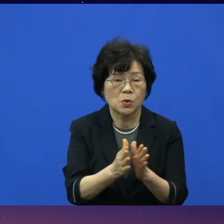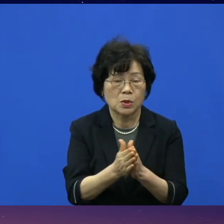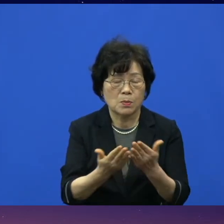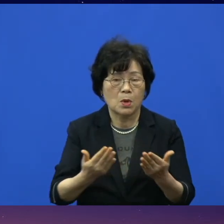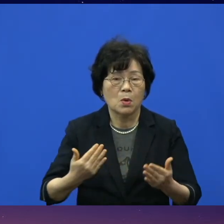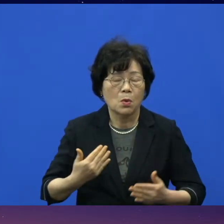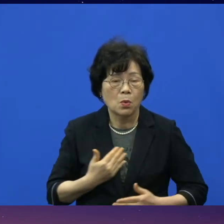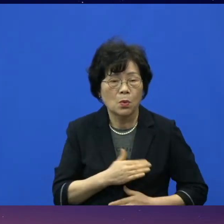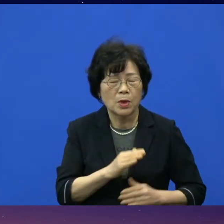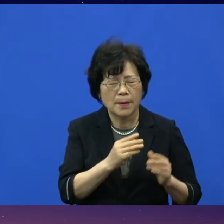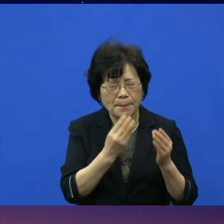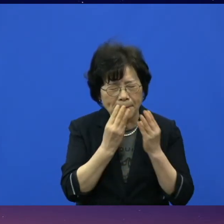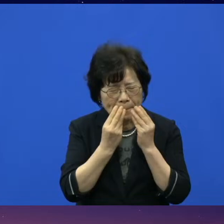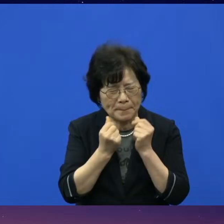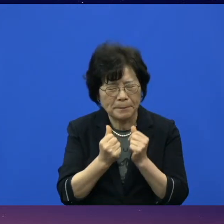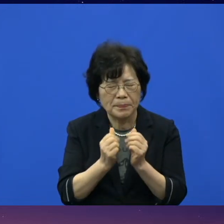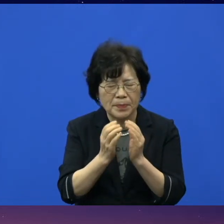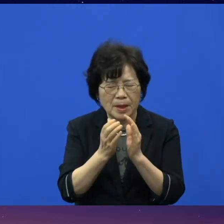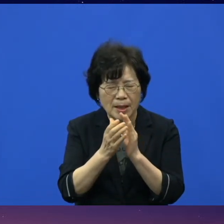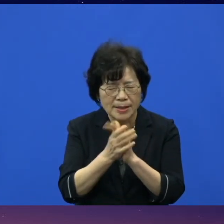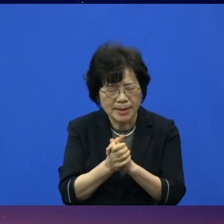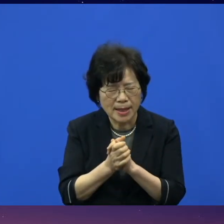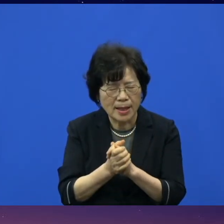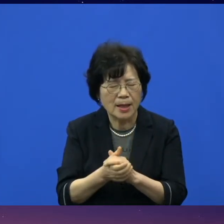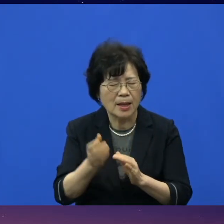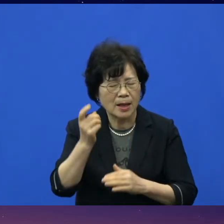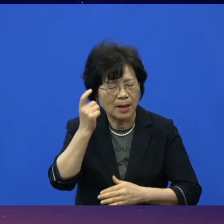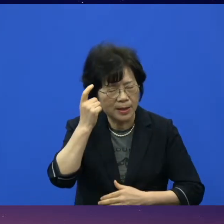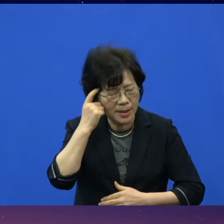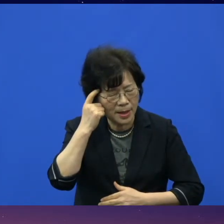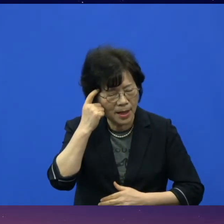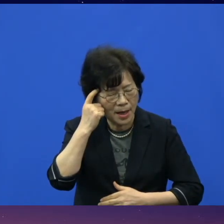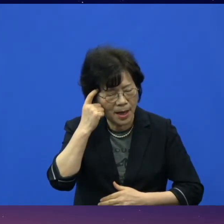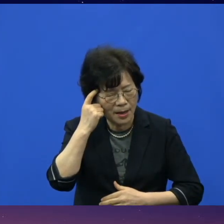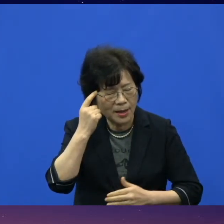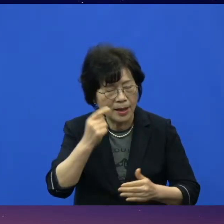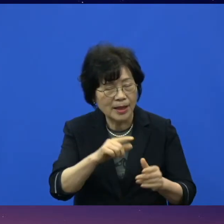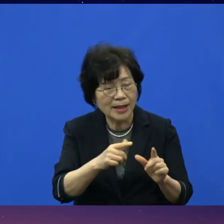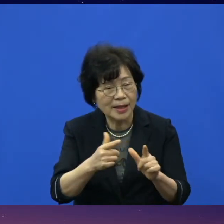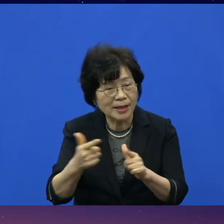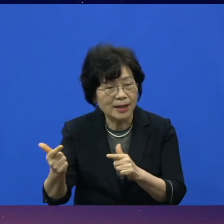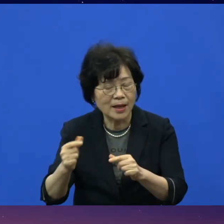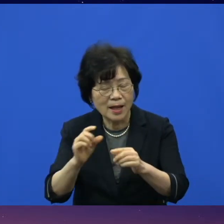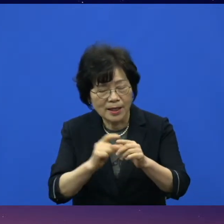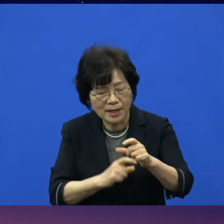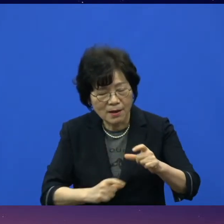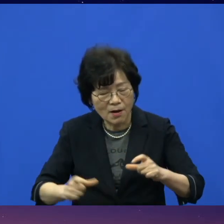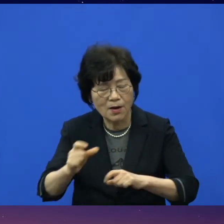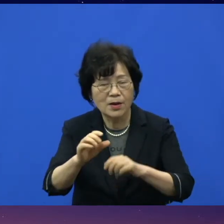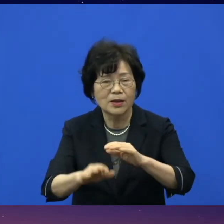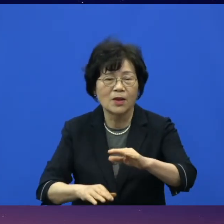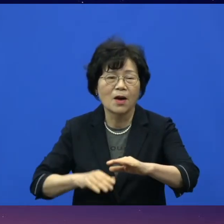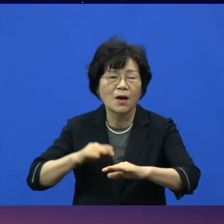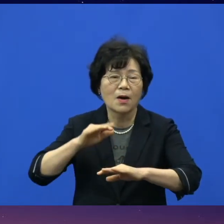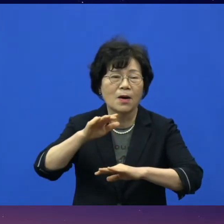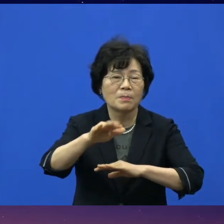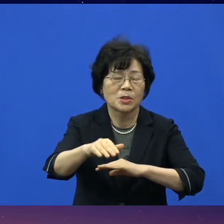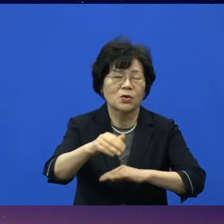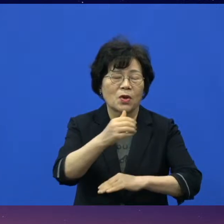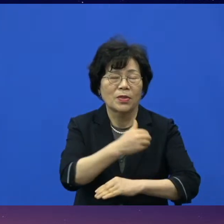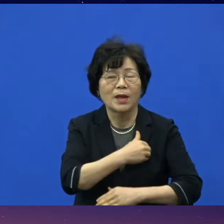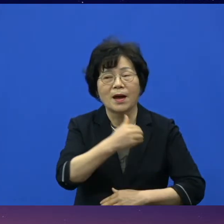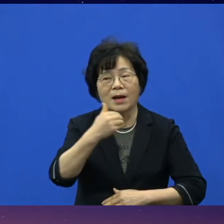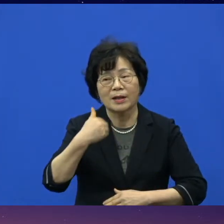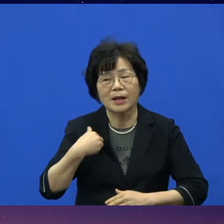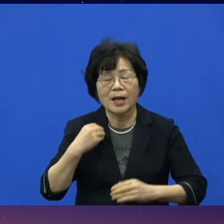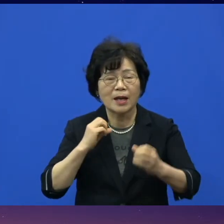우리의 온갖 구하는 것이나 생각하는 것에 더 넘치도록 능히